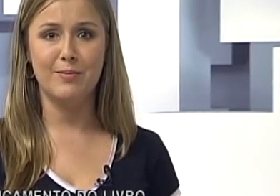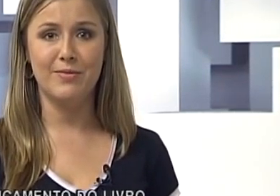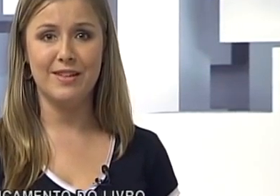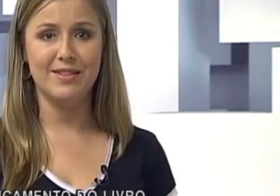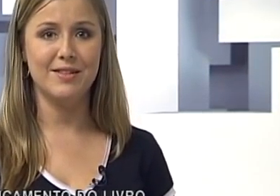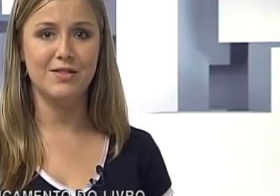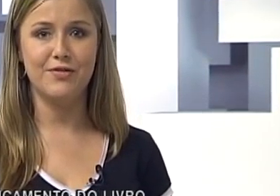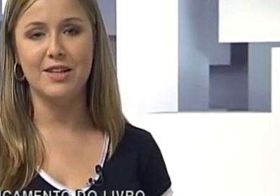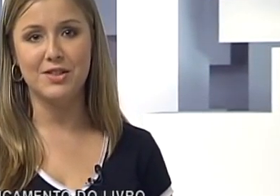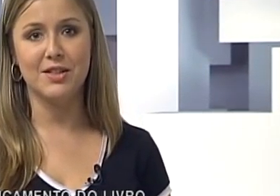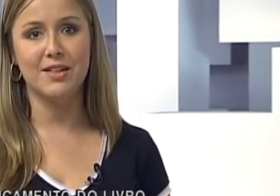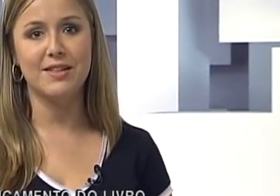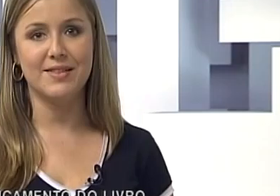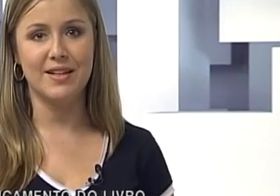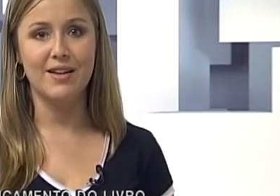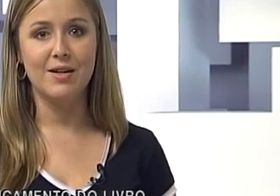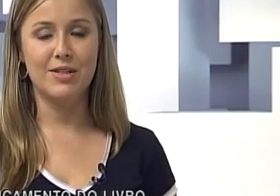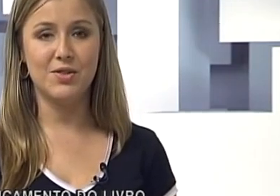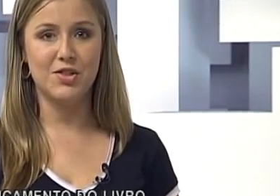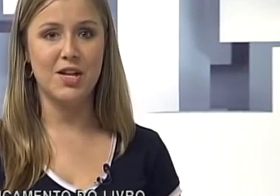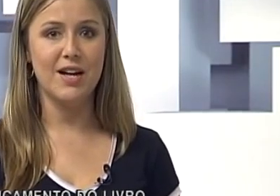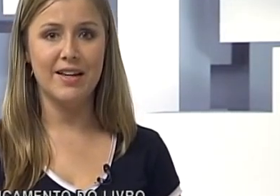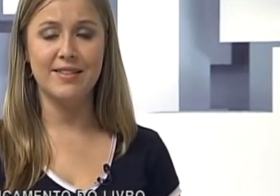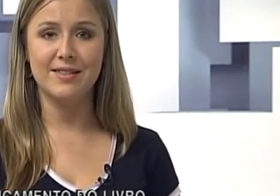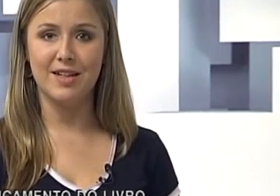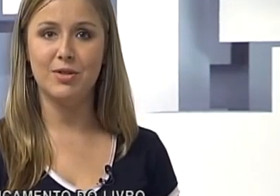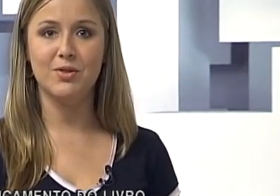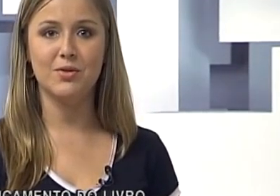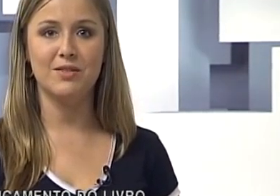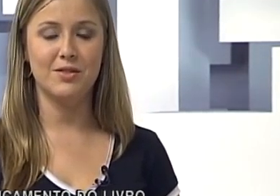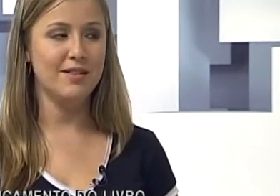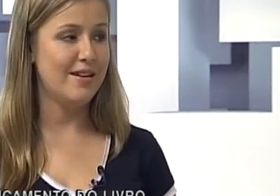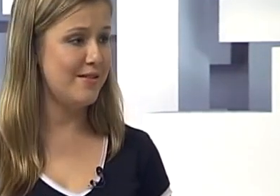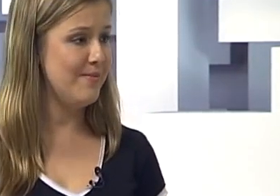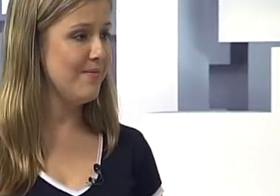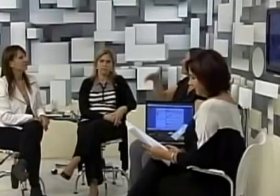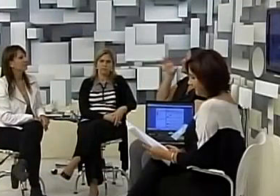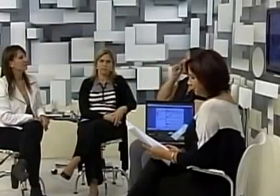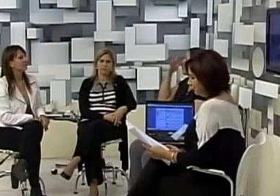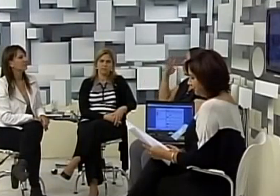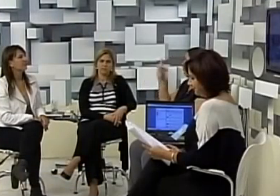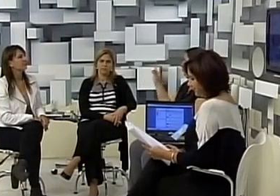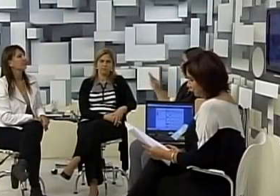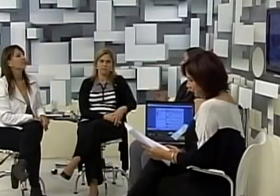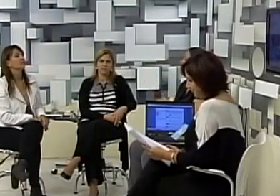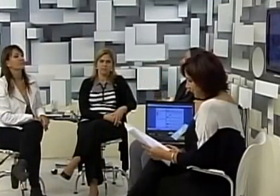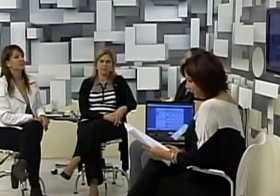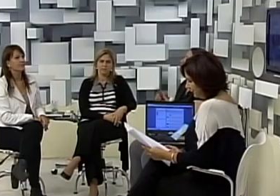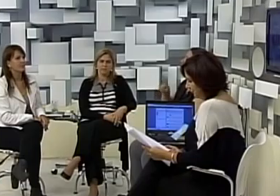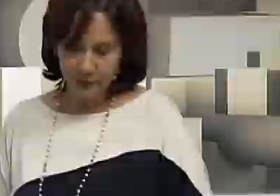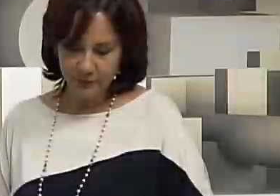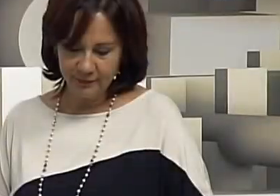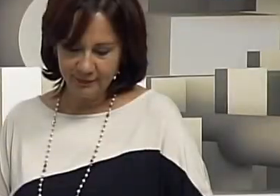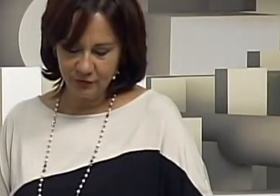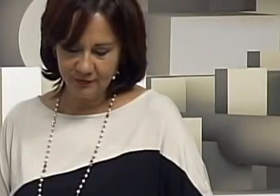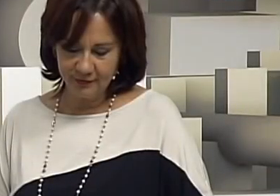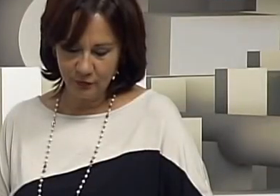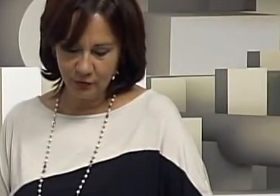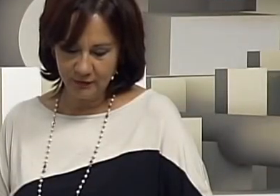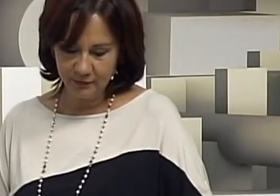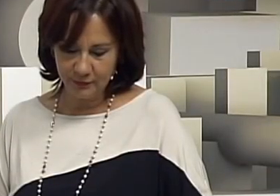bem interessante. Fica a dica, quem quiser prestigiar, né? Esse sábado às 16h. Sábado 27 de abril, é então, próximo